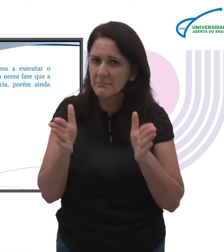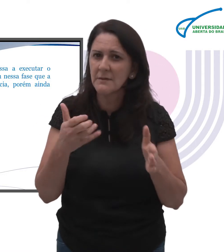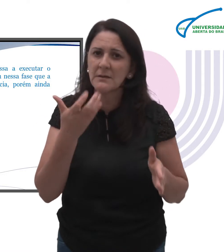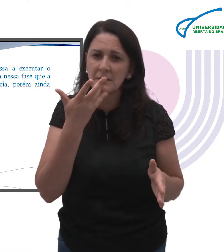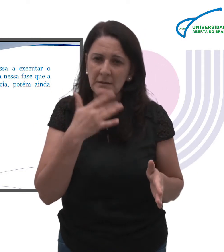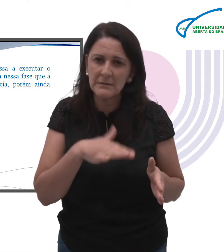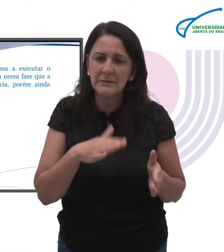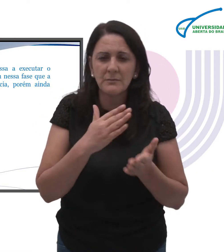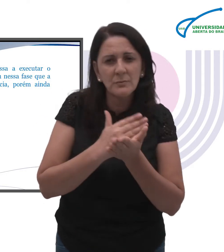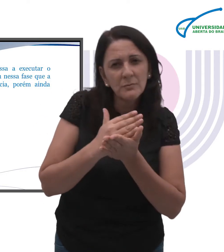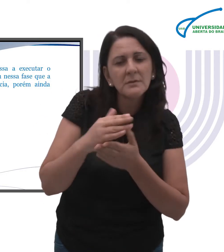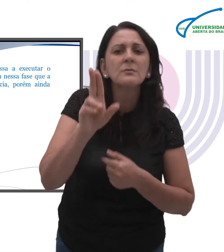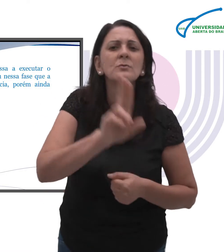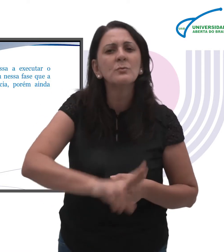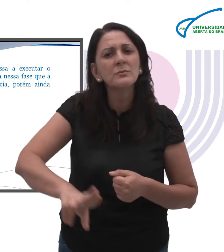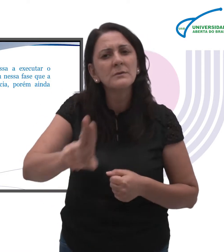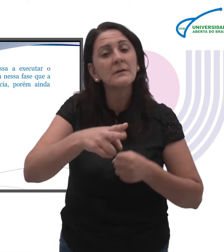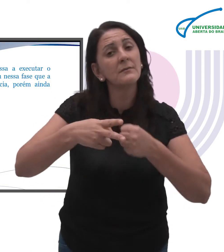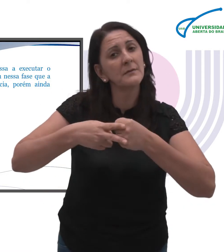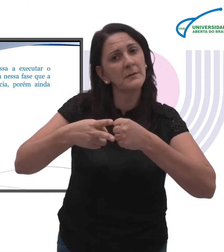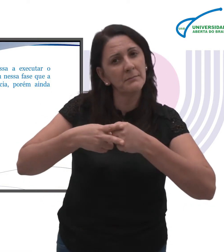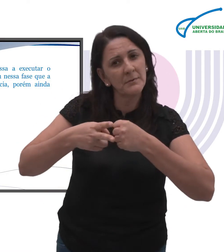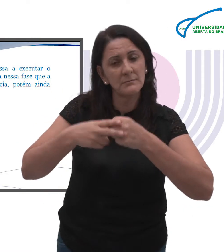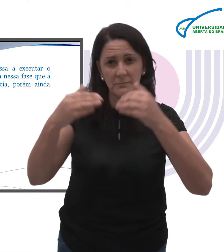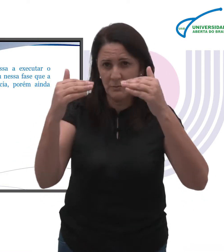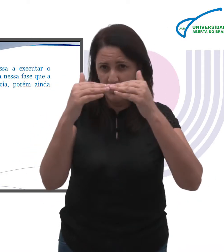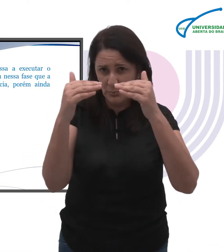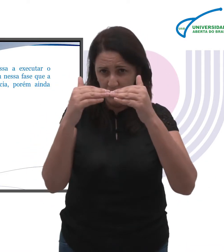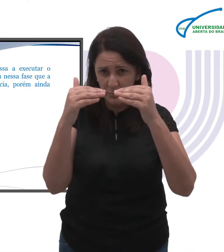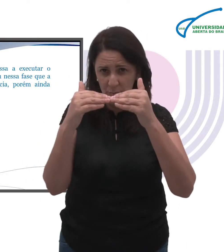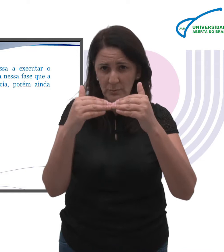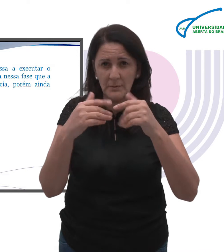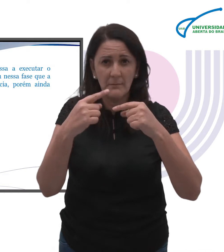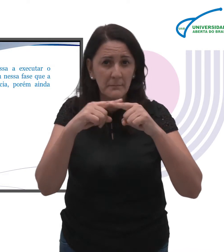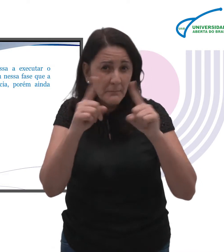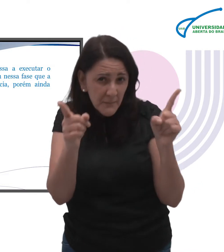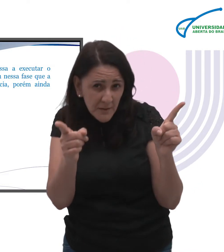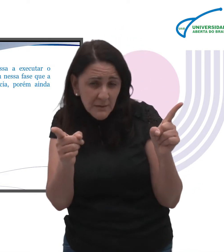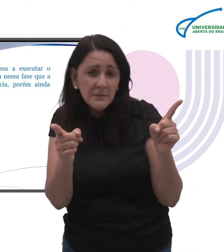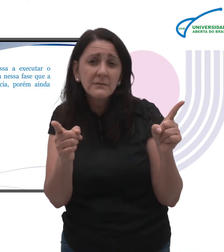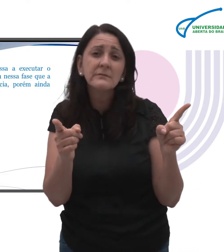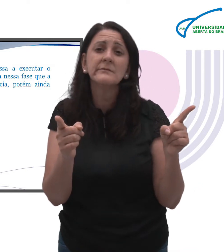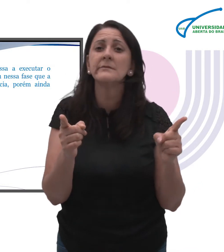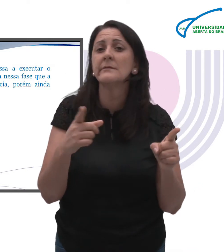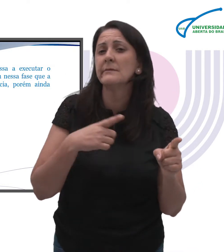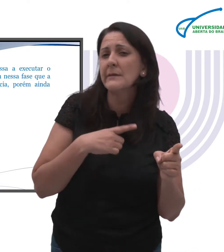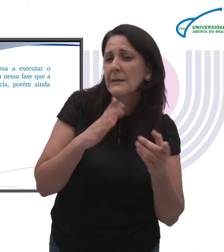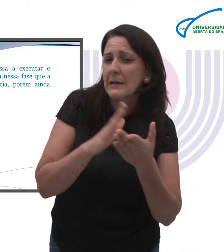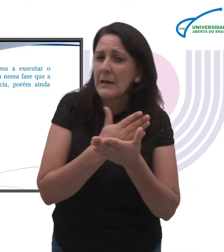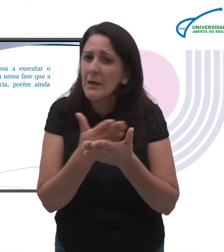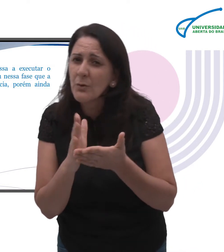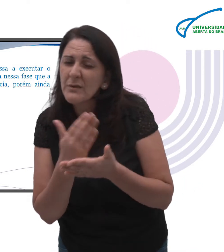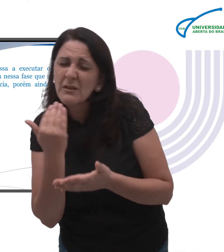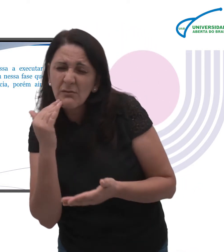pessoa. É também nessa fase que a criança começa a utilizar verbos com